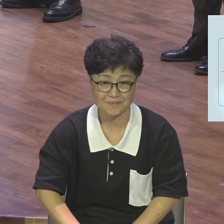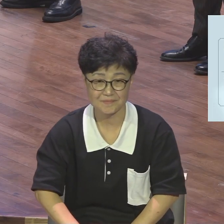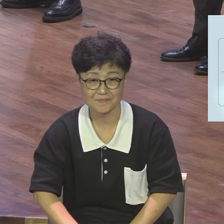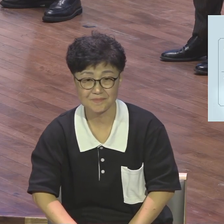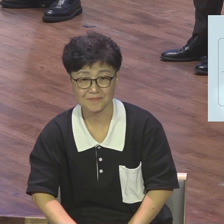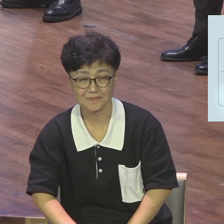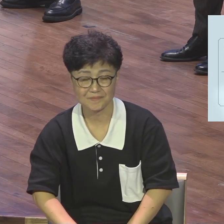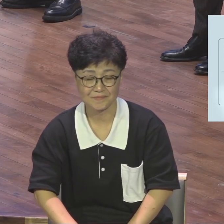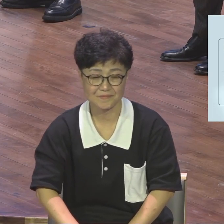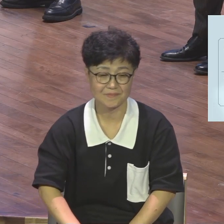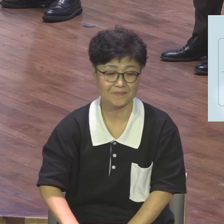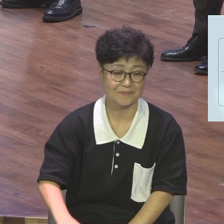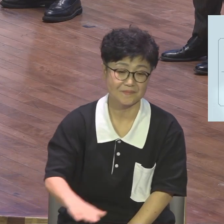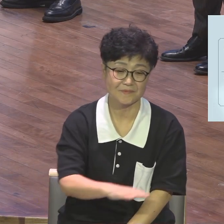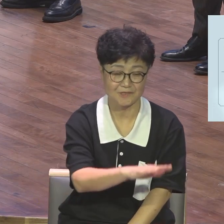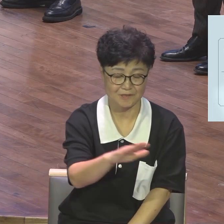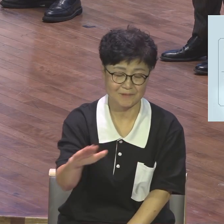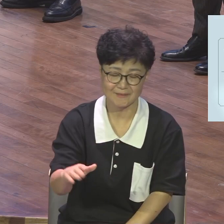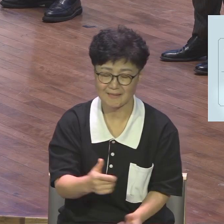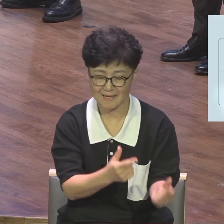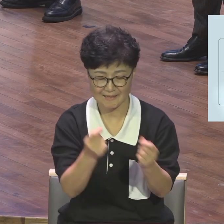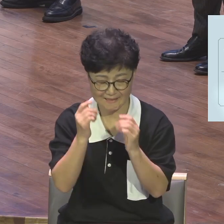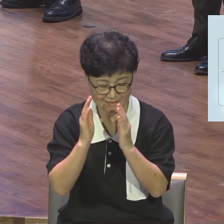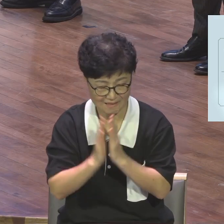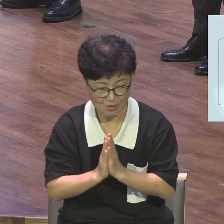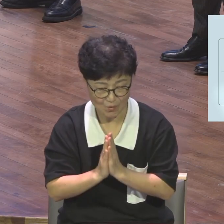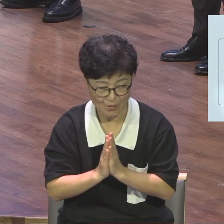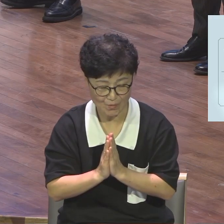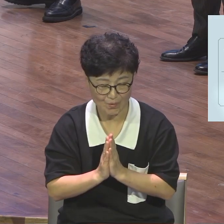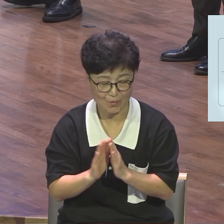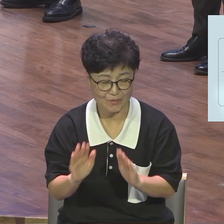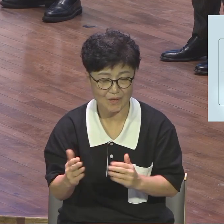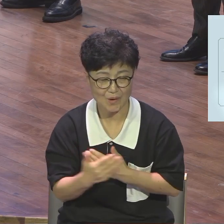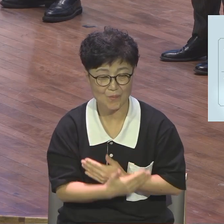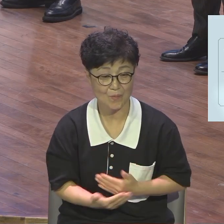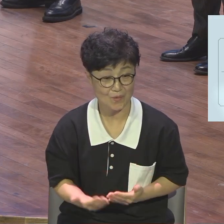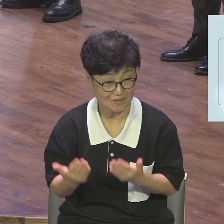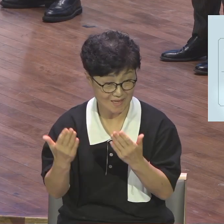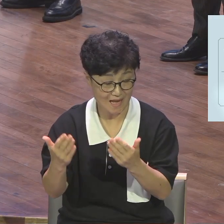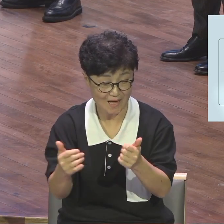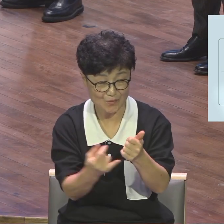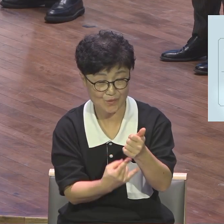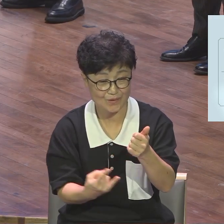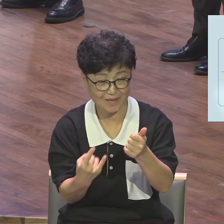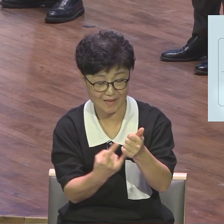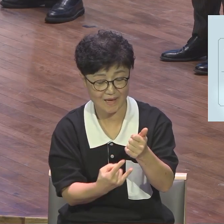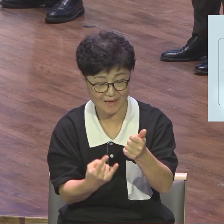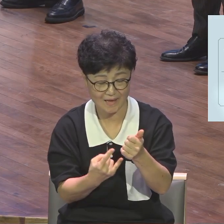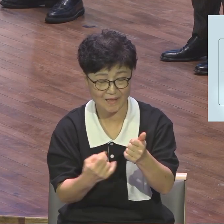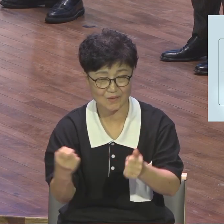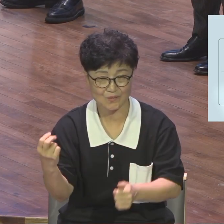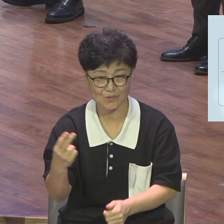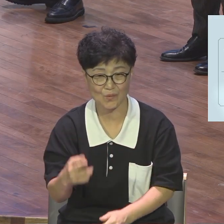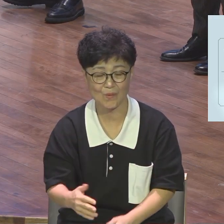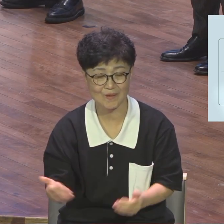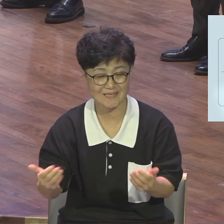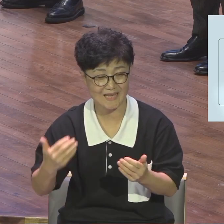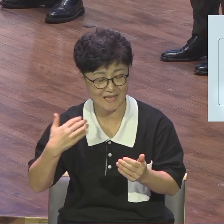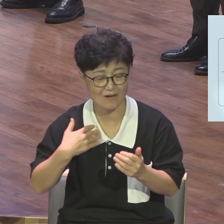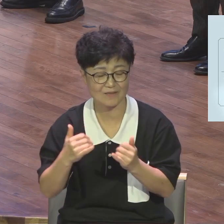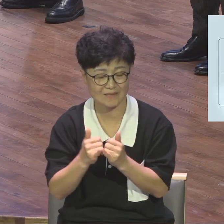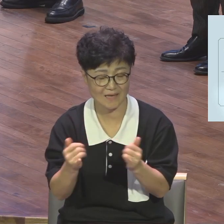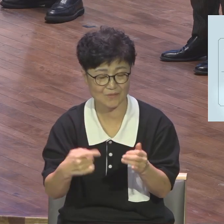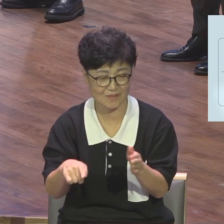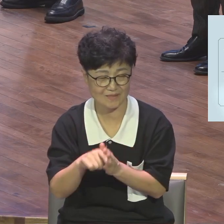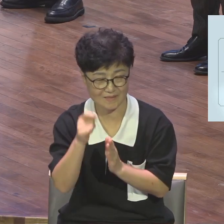이 중심을 갖고 함께 또 기도하도록 하겠습니다. 오늘 기간복으로 하나님께 영광 돌린 우리 봉사위원회와 특별히 우리 사역자들을 위해서 함께